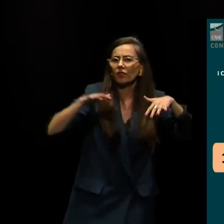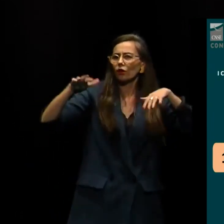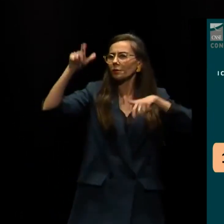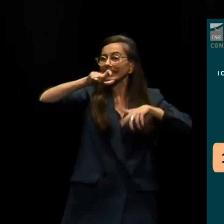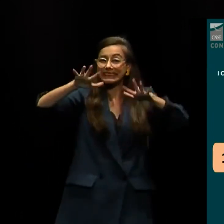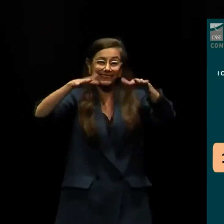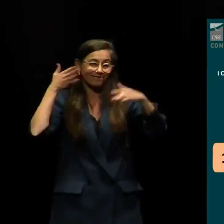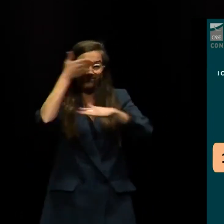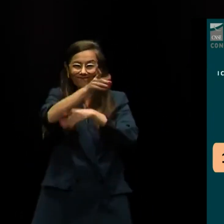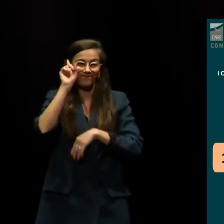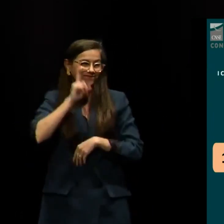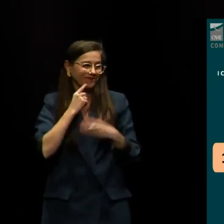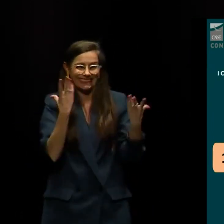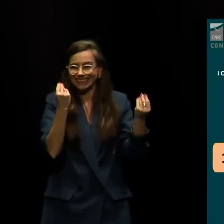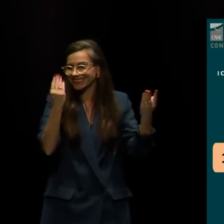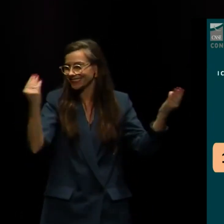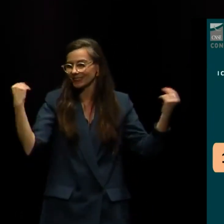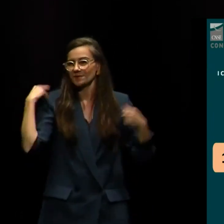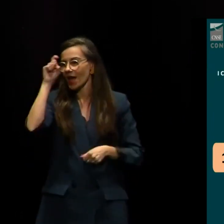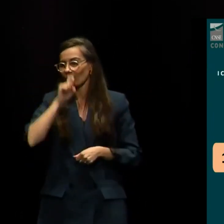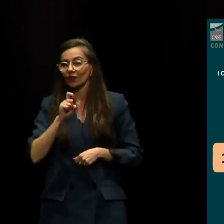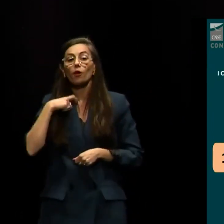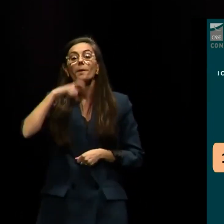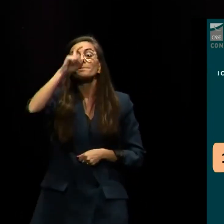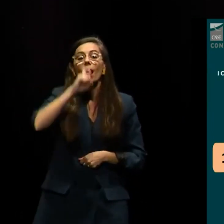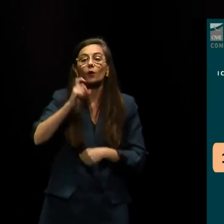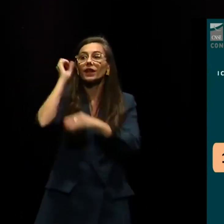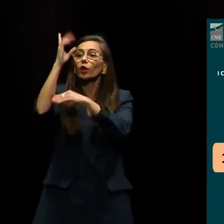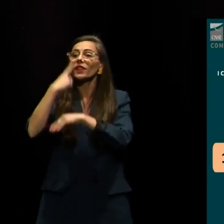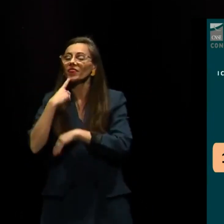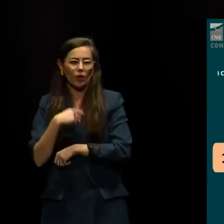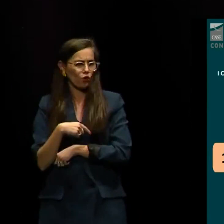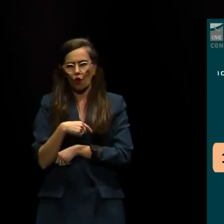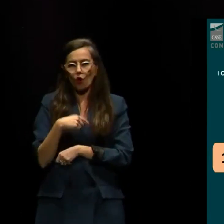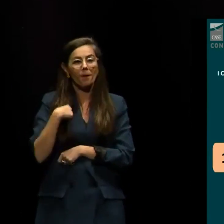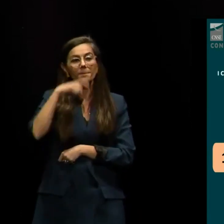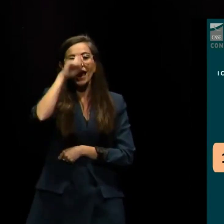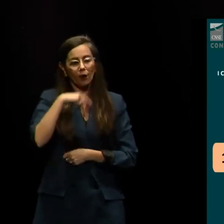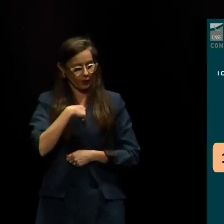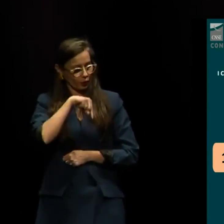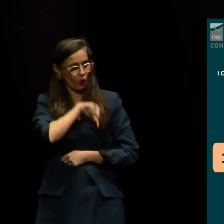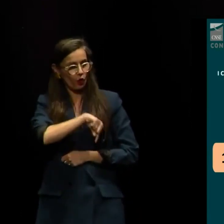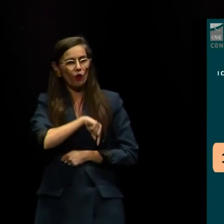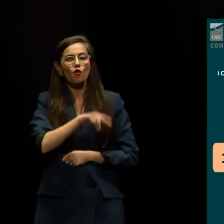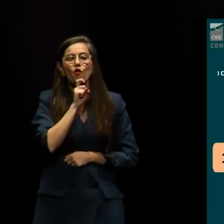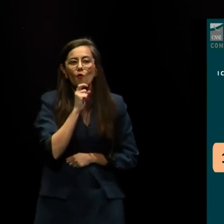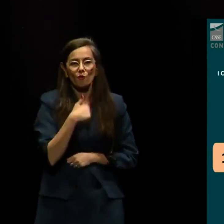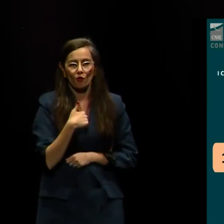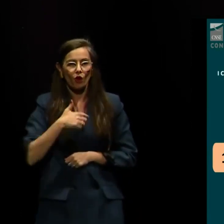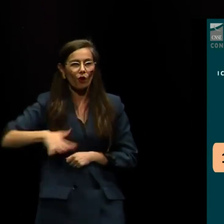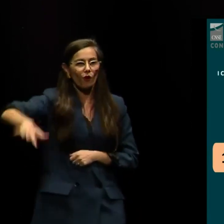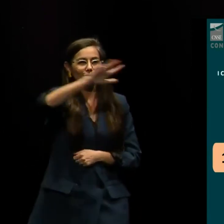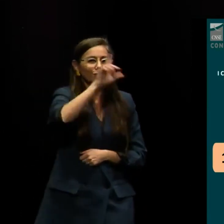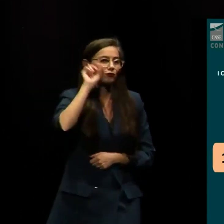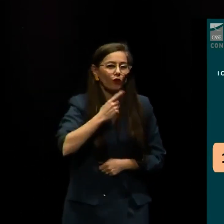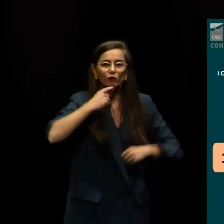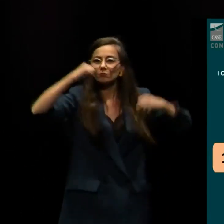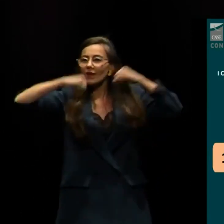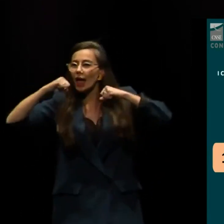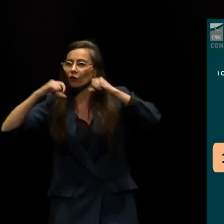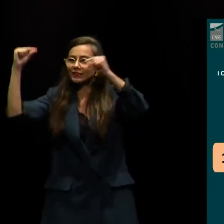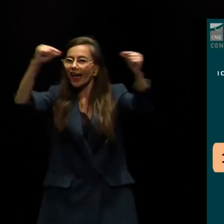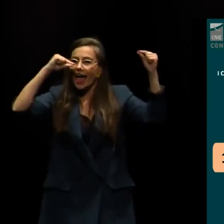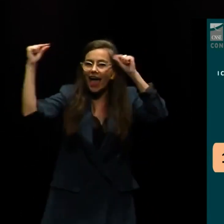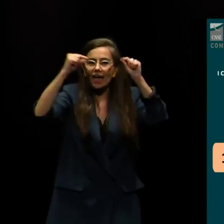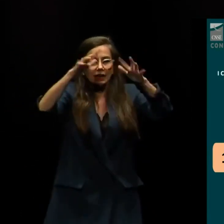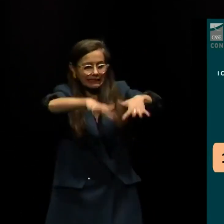yo me acuerdo, era pequeña, pero me acuerdo, coincidió con la manifestación que se celebró allí. Me acuerdo no del lema, no de